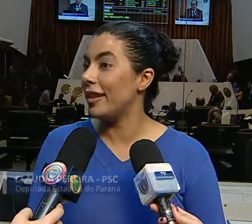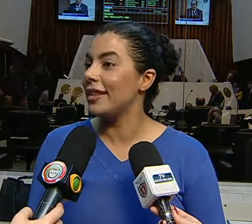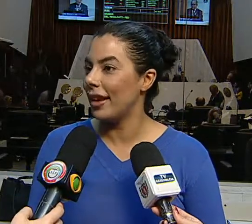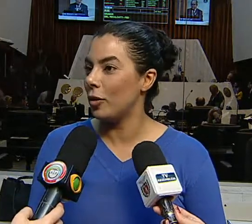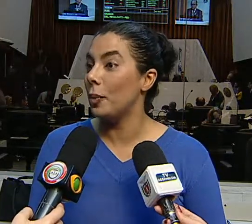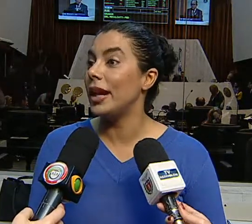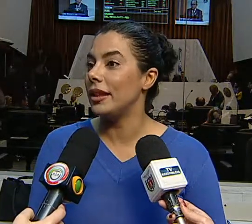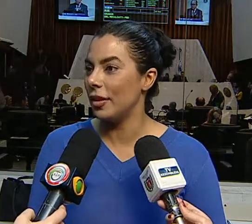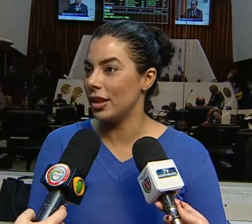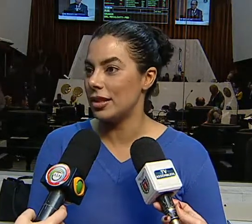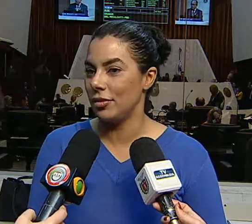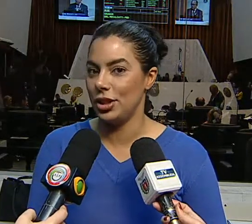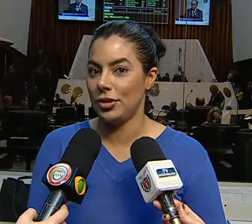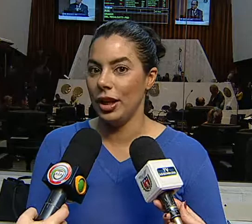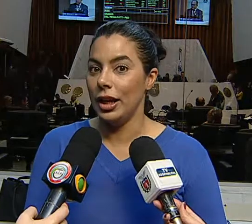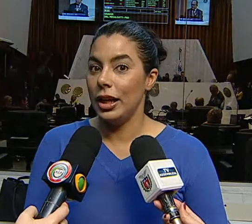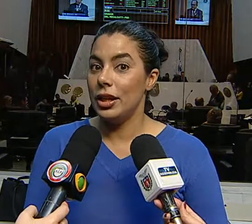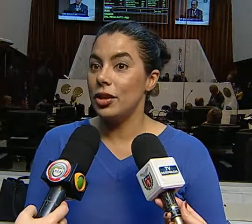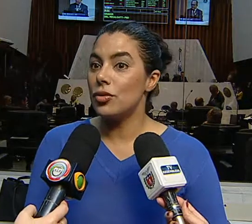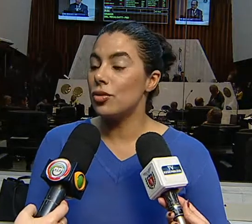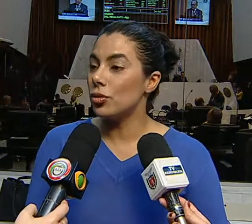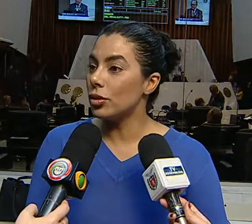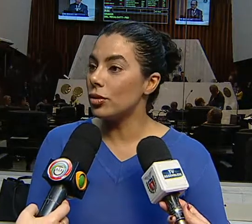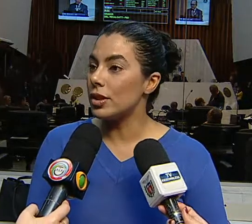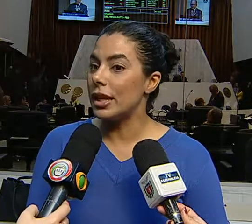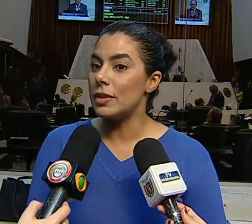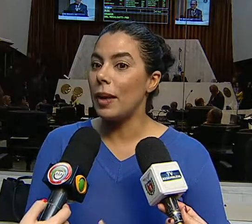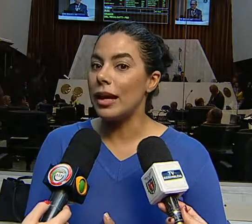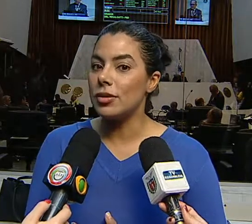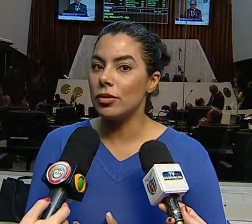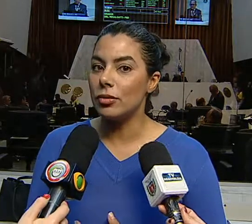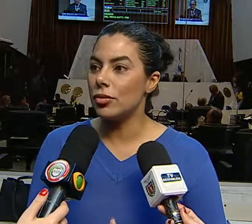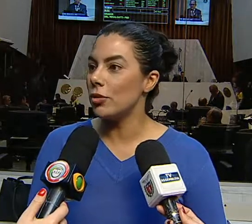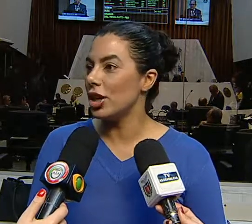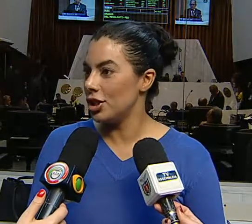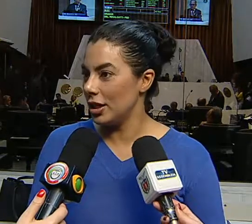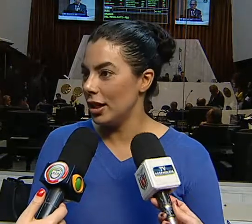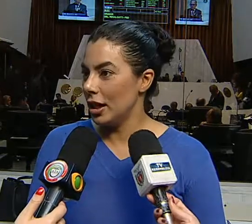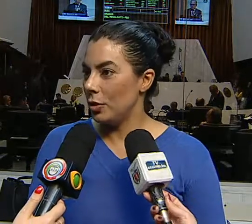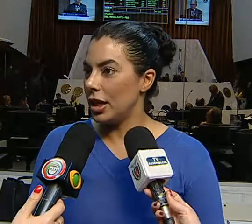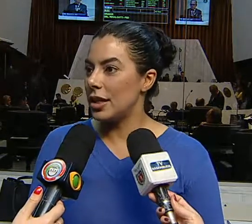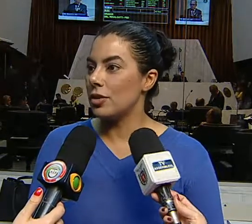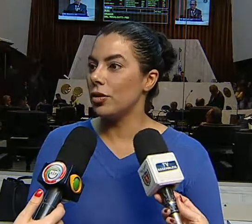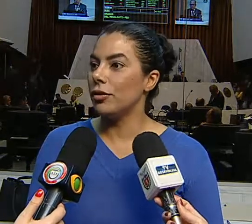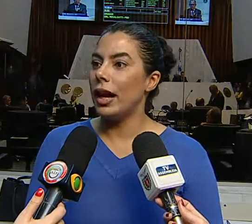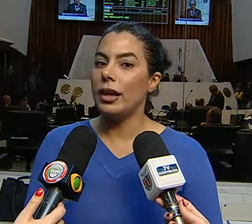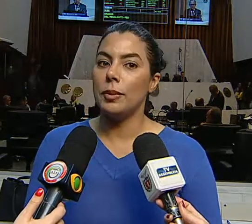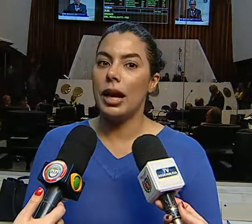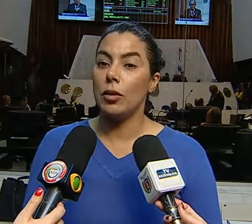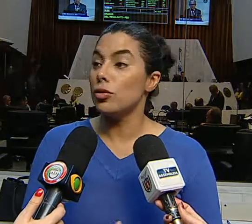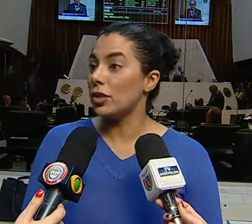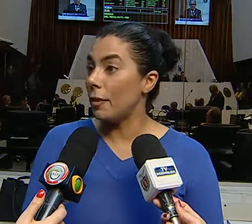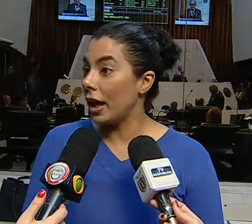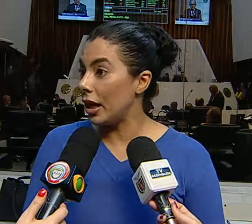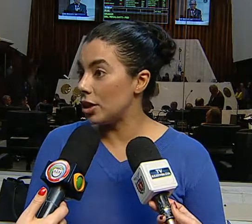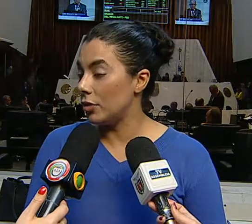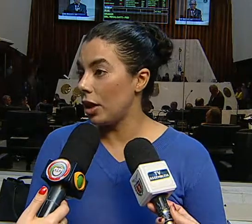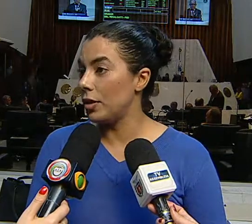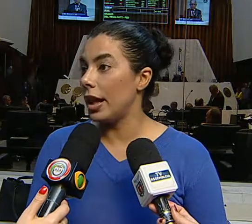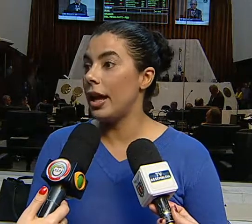entender, compreender o que está sendo dito. E isso, os surdos, eles passam no seu dia a dia. Muitas vezes, quando vai numa consulta médica e não tem um